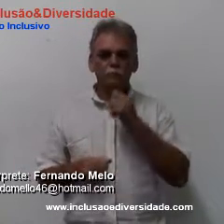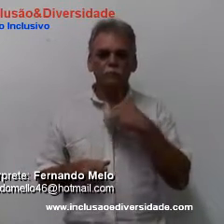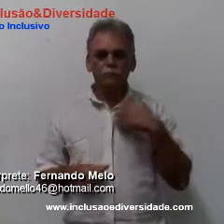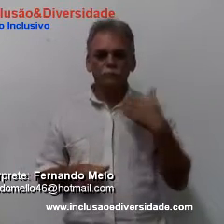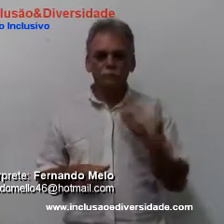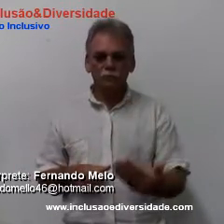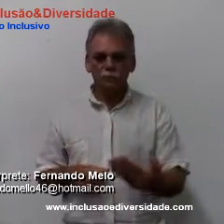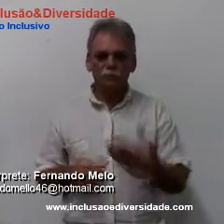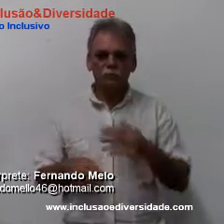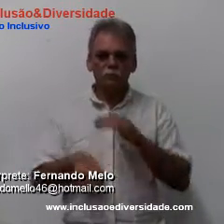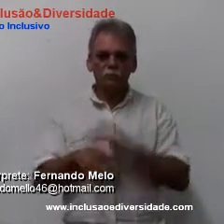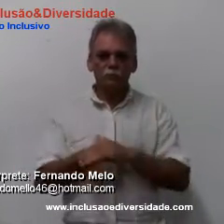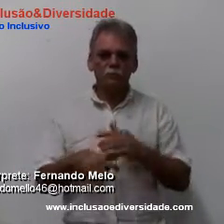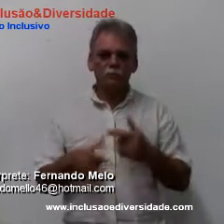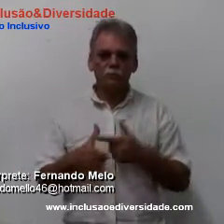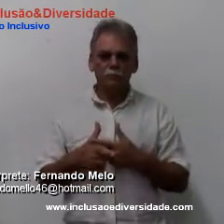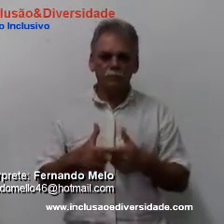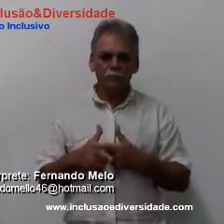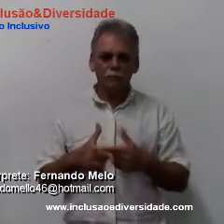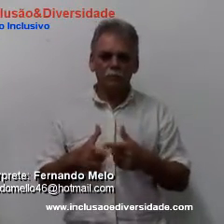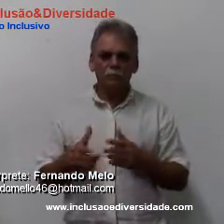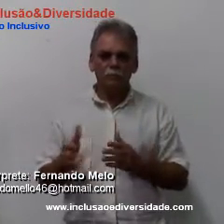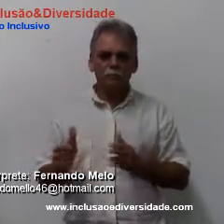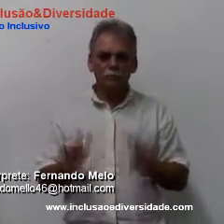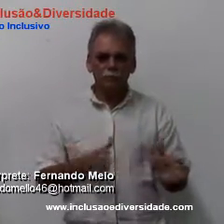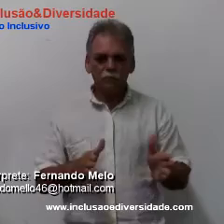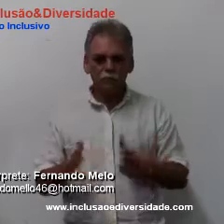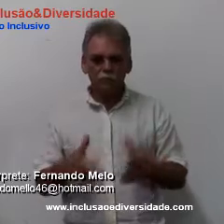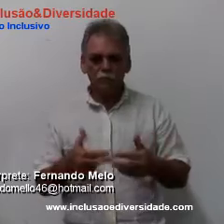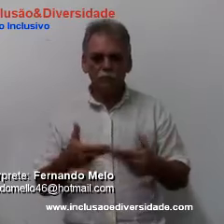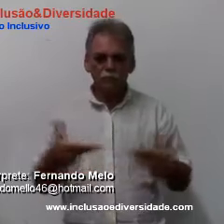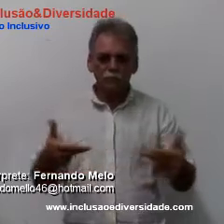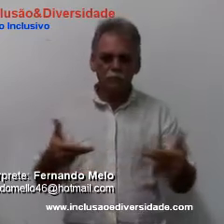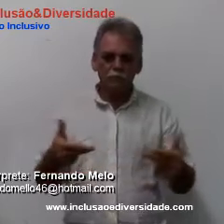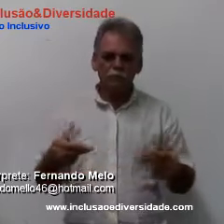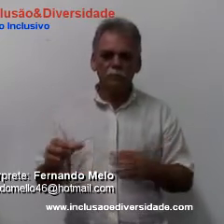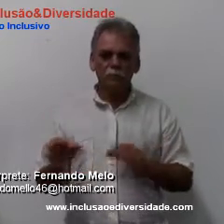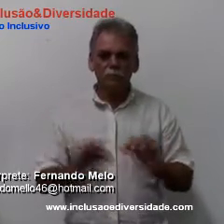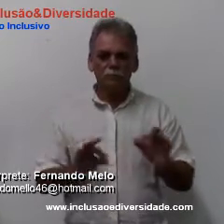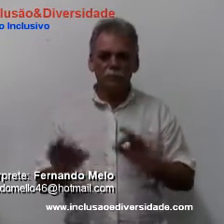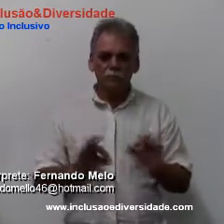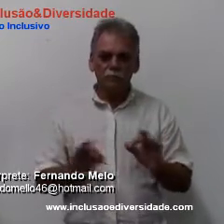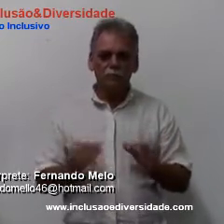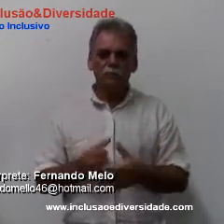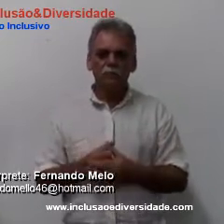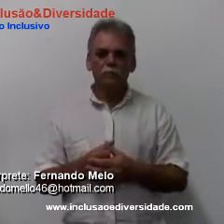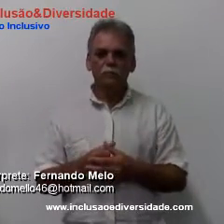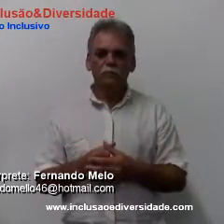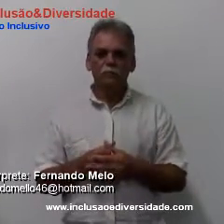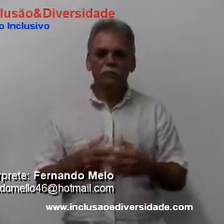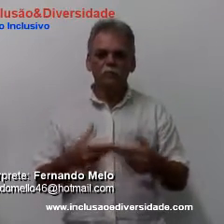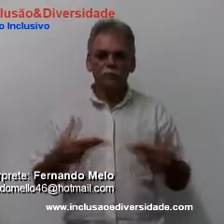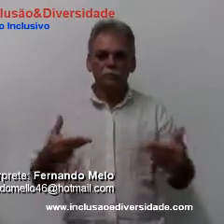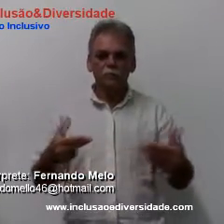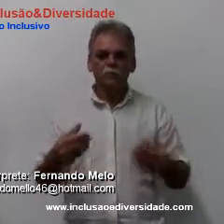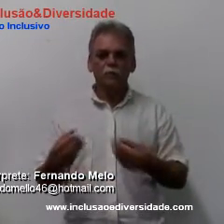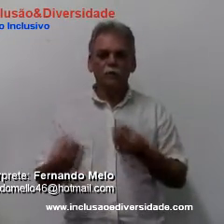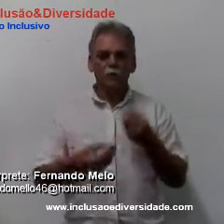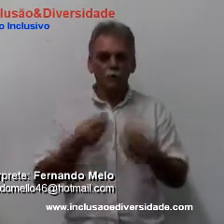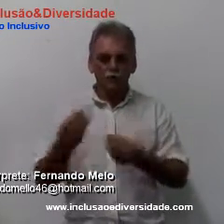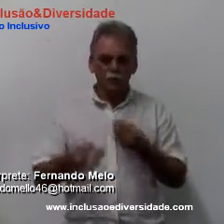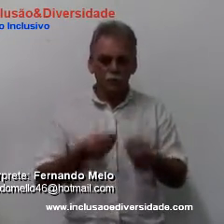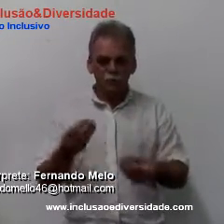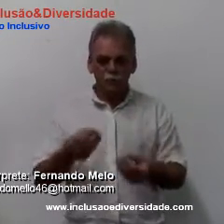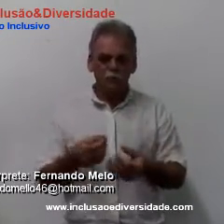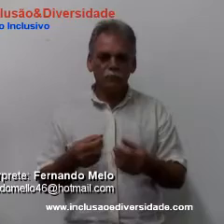ainda não conseguem exercer seu direito à cidadania, seus direitos civis e políticos da